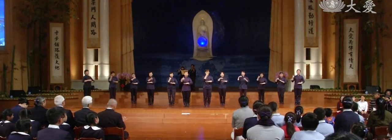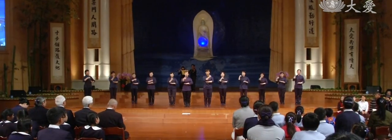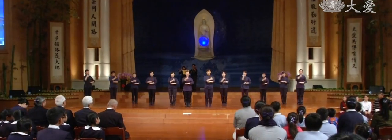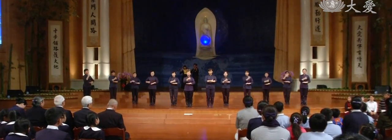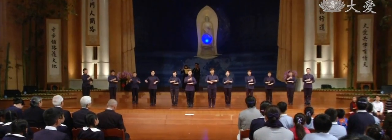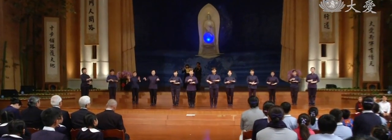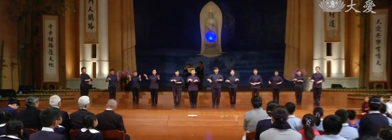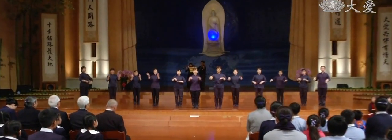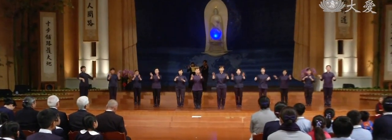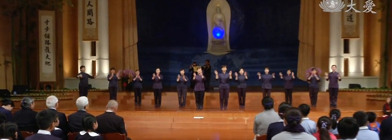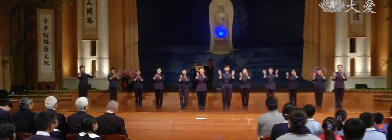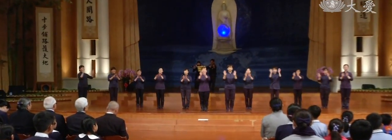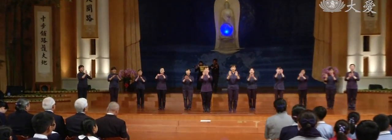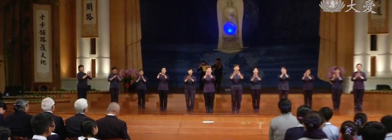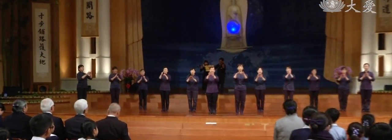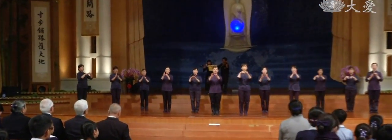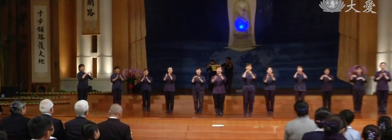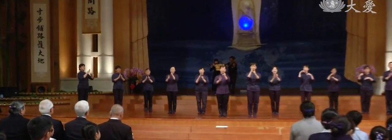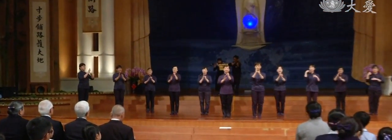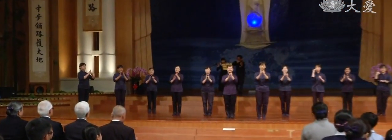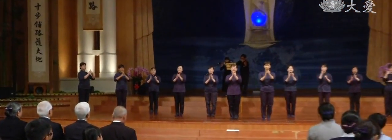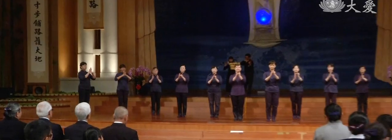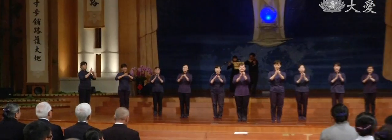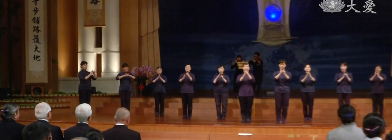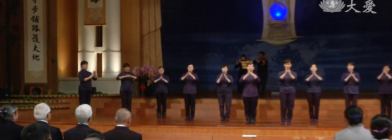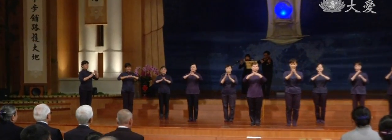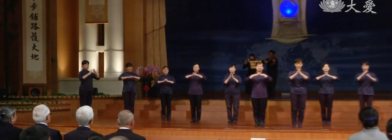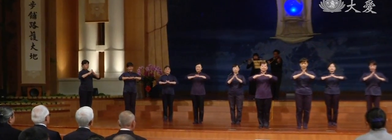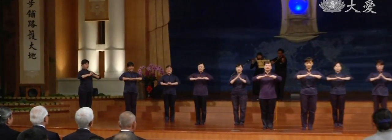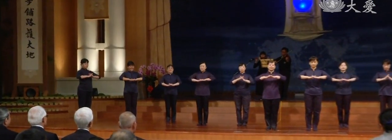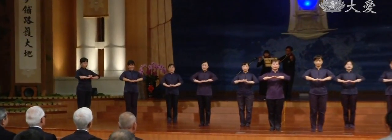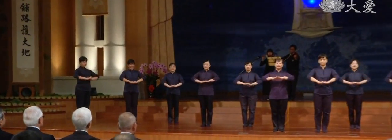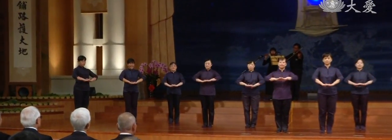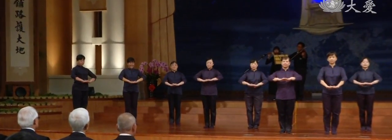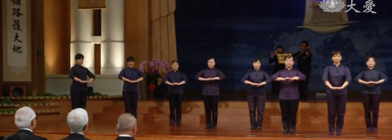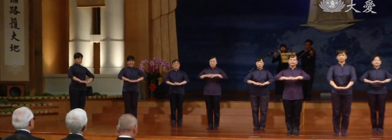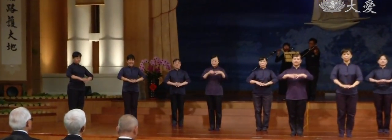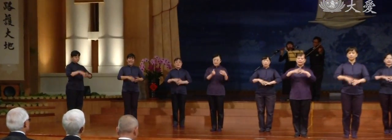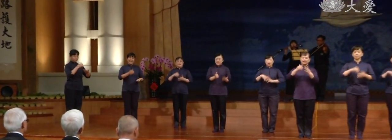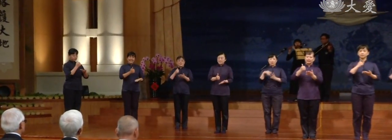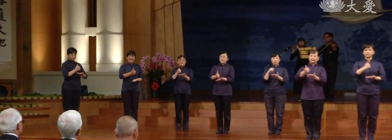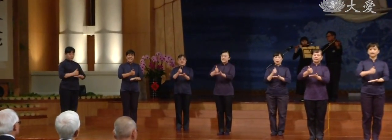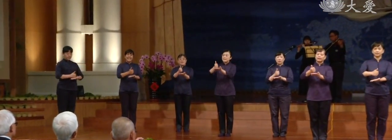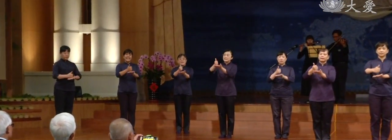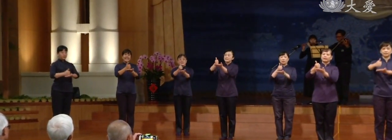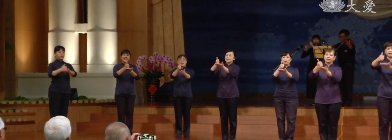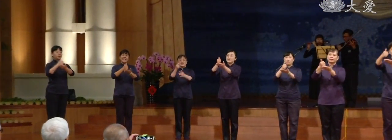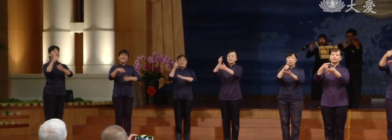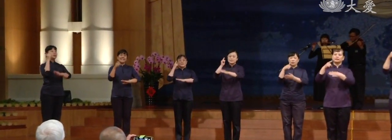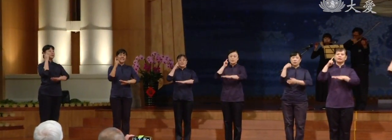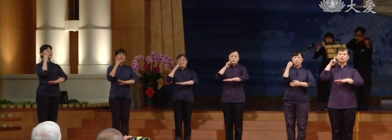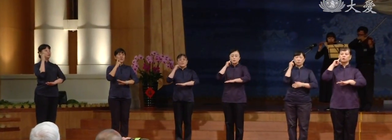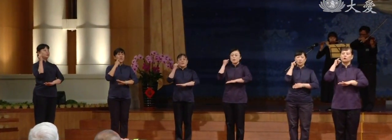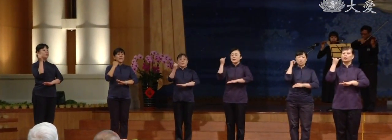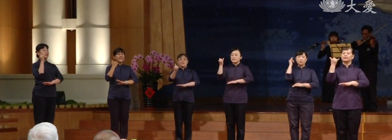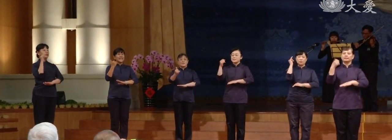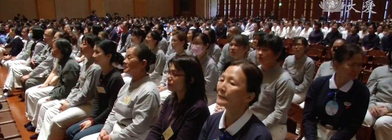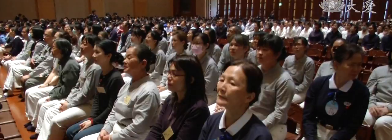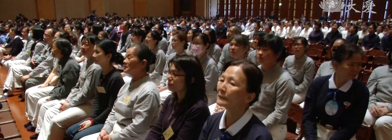手语演绎搭配短剧演出，歌词意涵随着旋律深入人心。高雄教育团队齐聚，接着要联合演绎《父